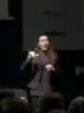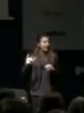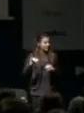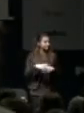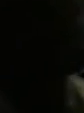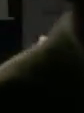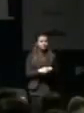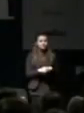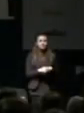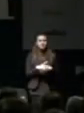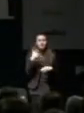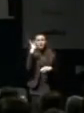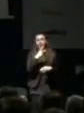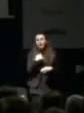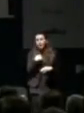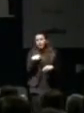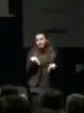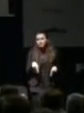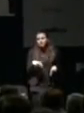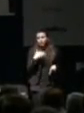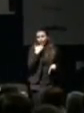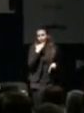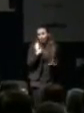e non vorrei essere qui